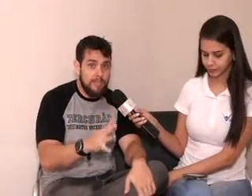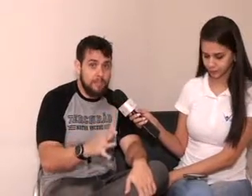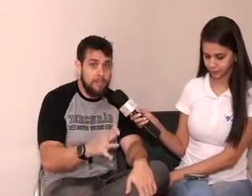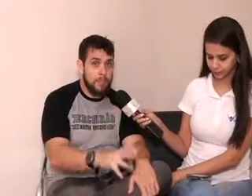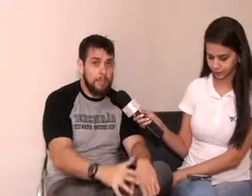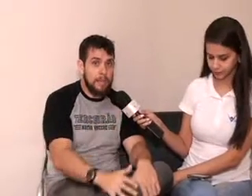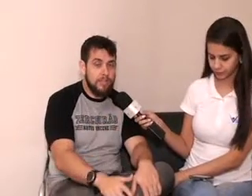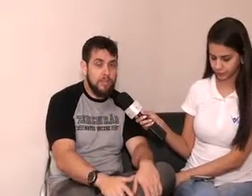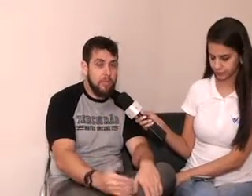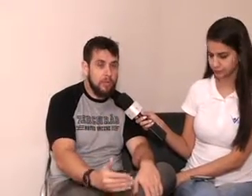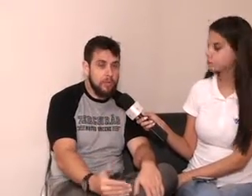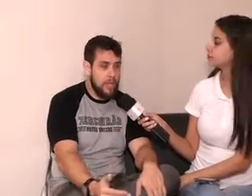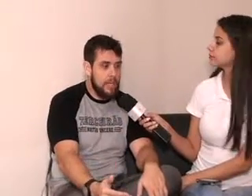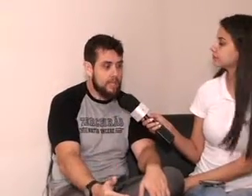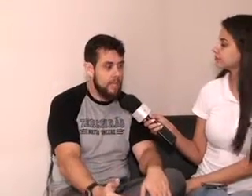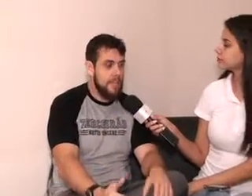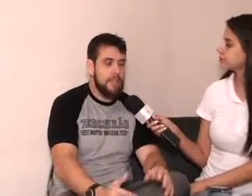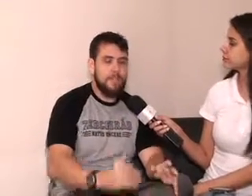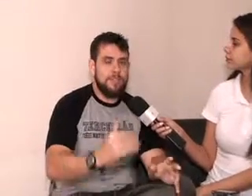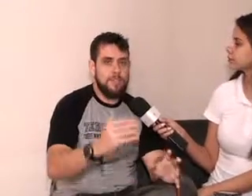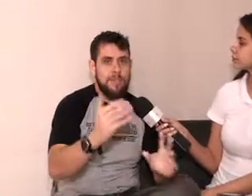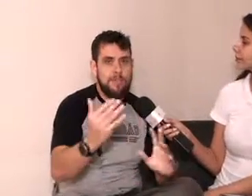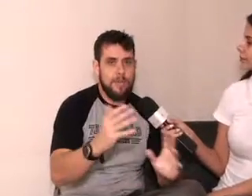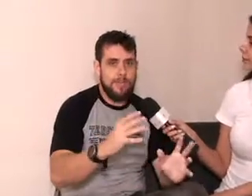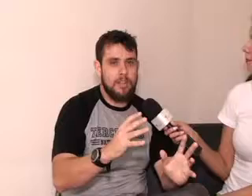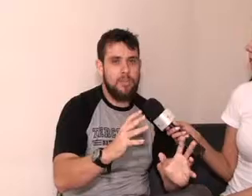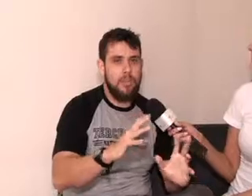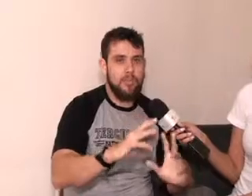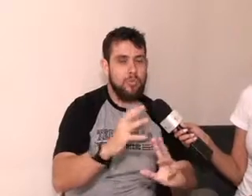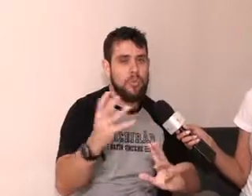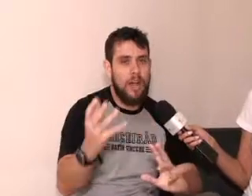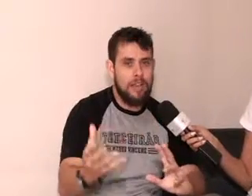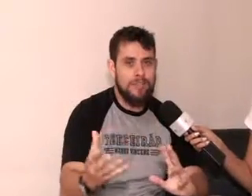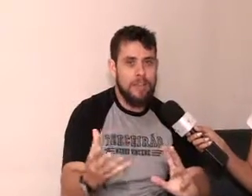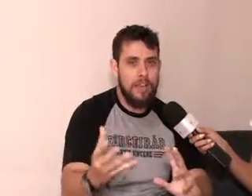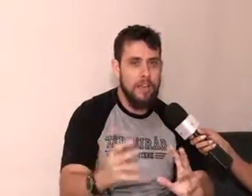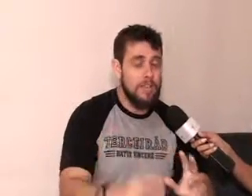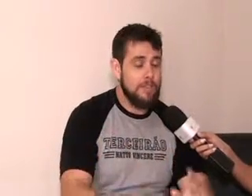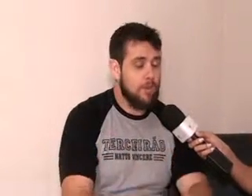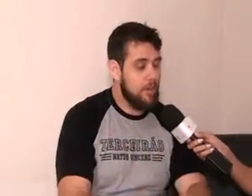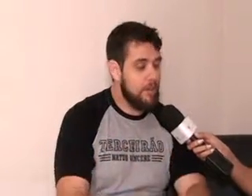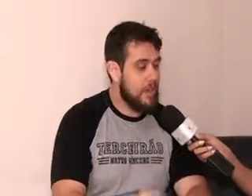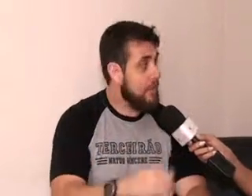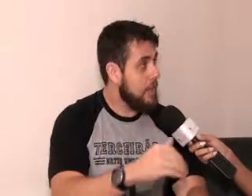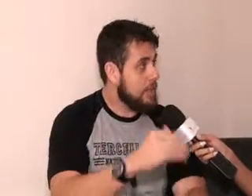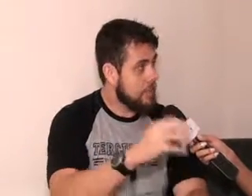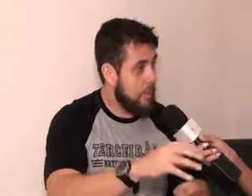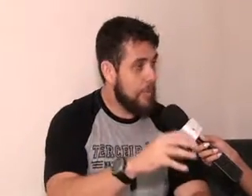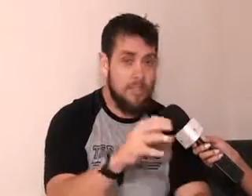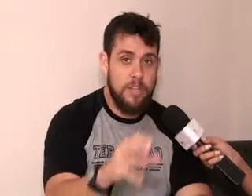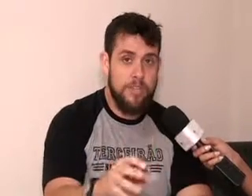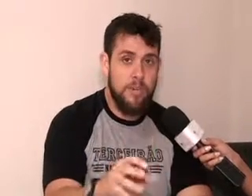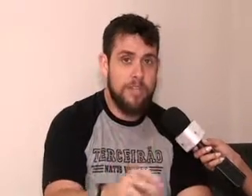Brasil. Porém, assim como o português, existe, de uma certa forma, os sotaques, né? São algumas características próprias das